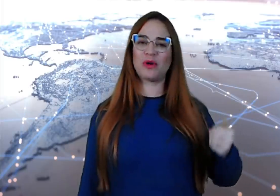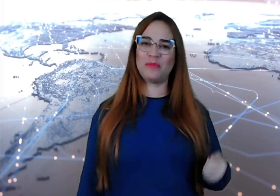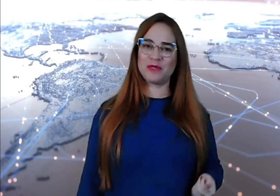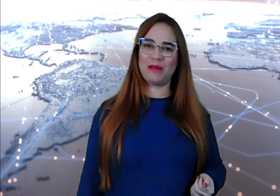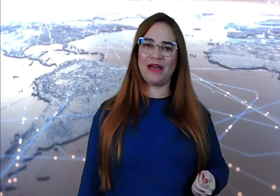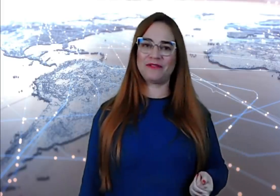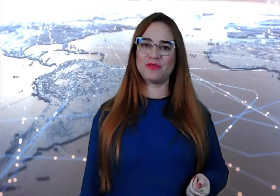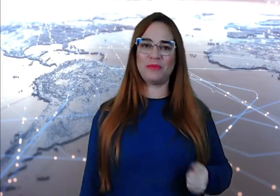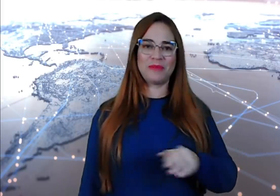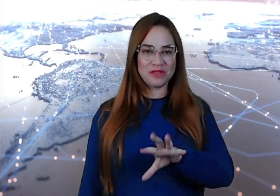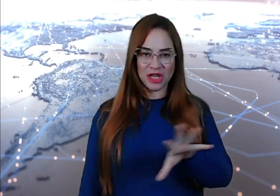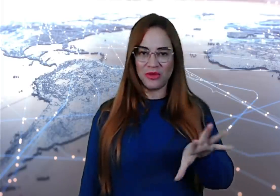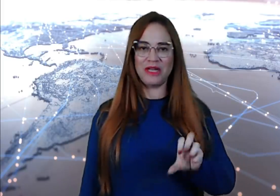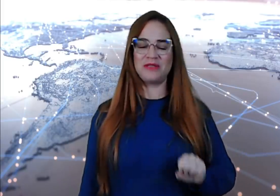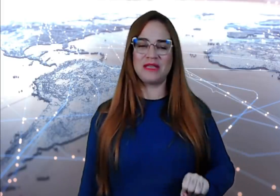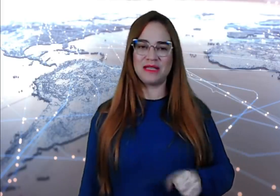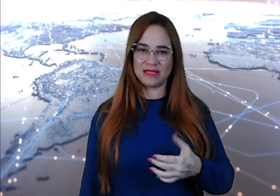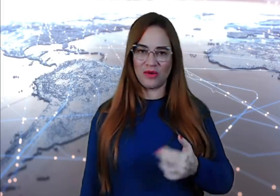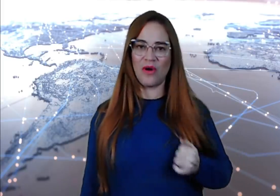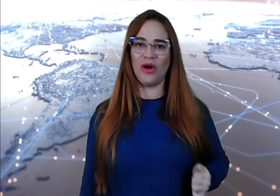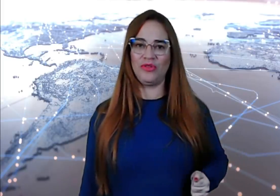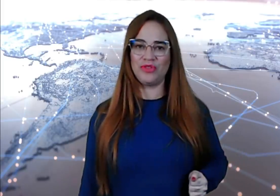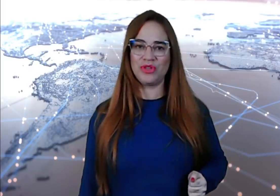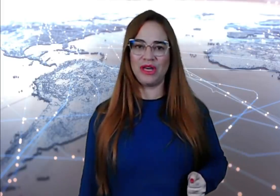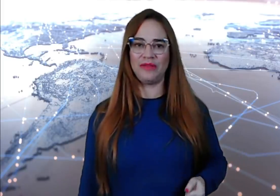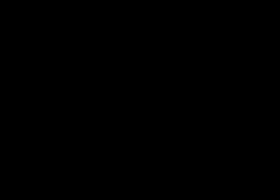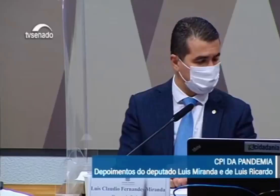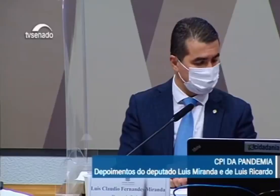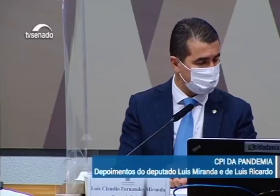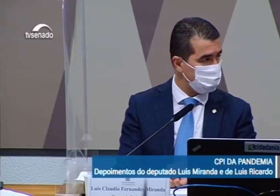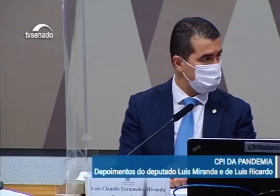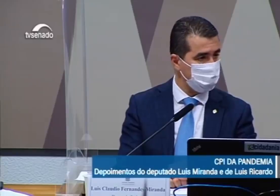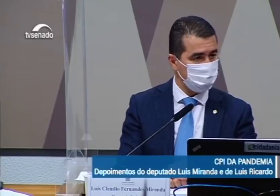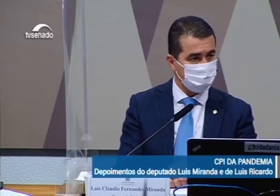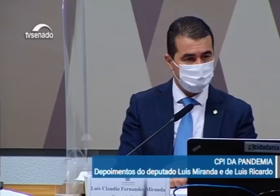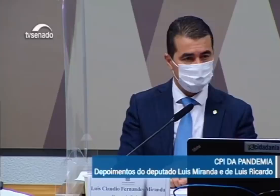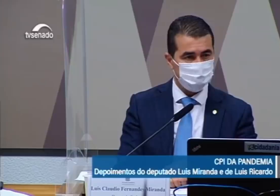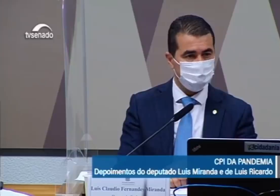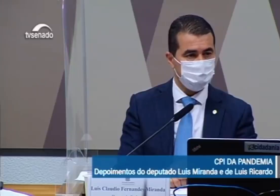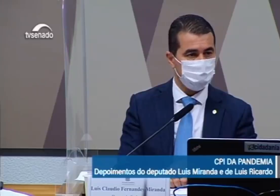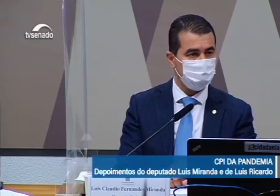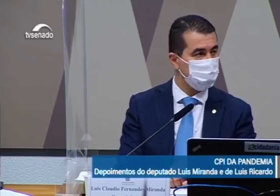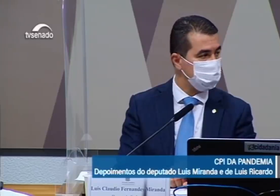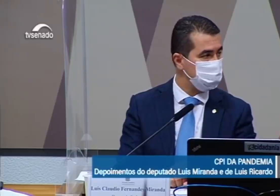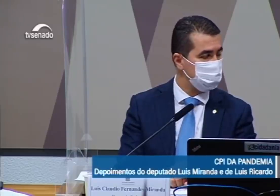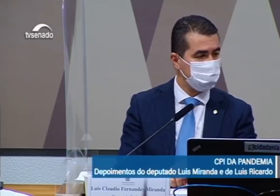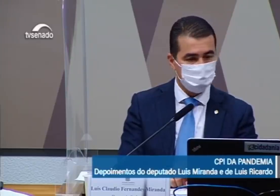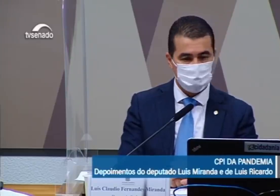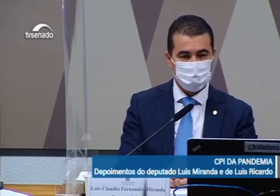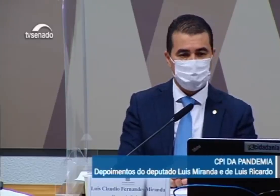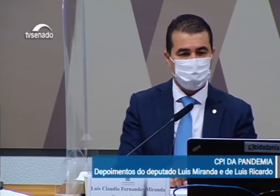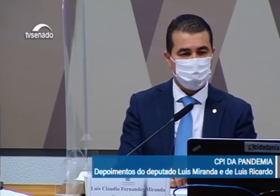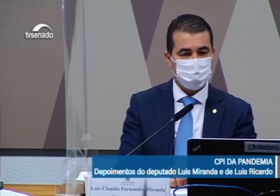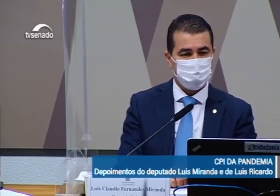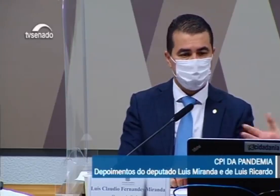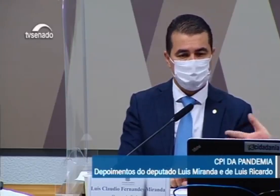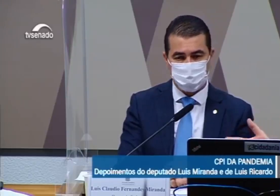próprias palavras do deputado já no início da sessão. Olha o vídeo aí. O presidente diz que era coisa de um parlamentar, isso? Essa